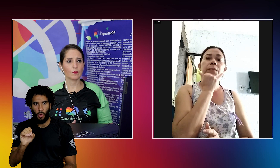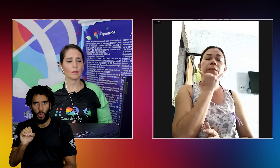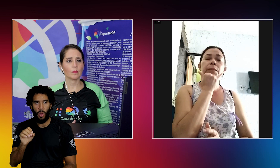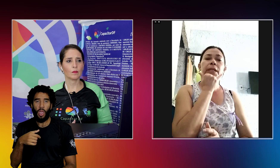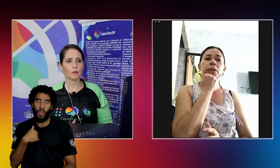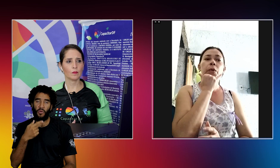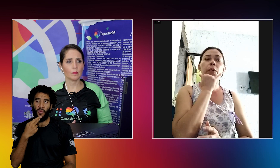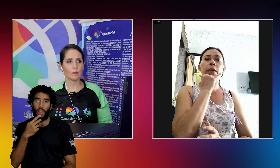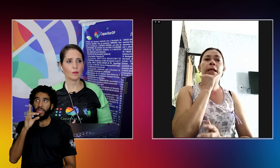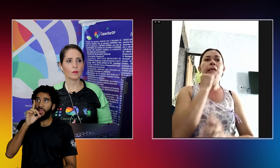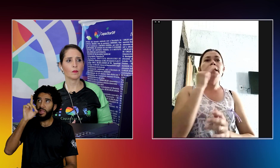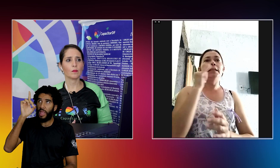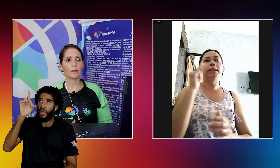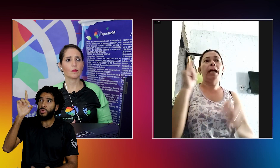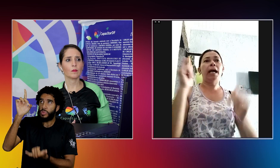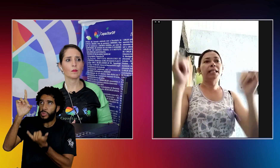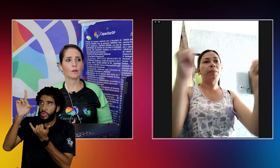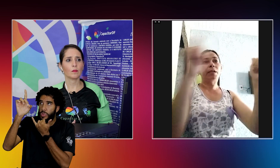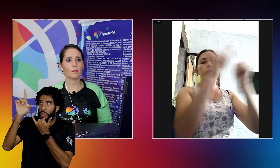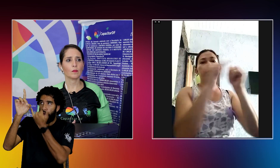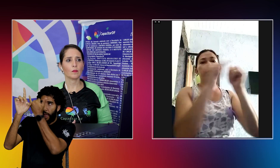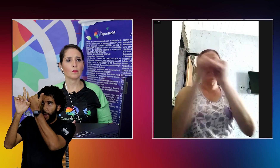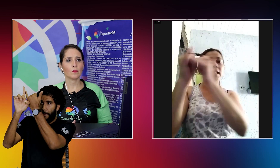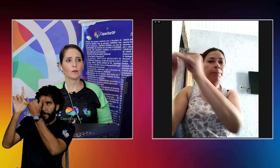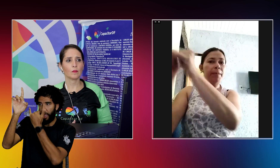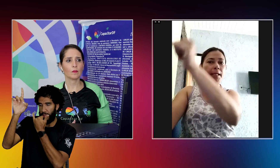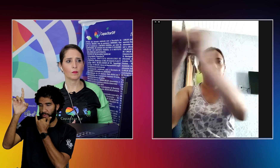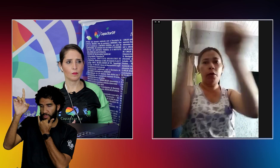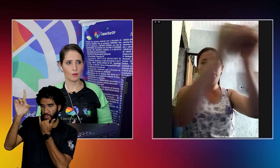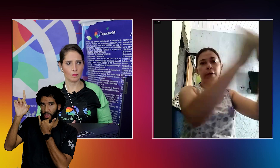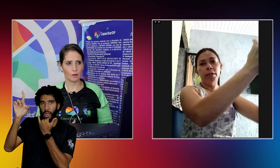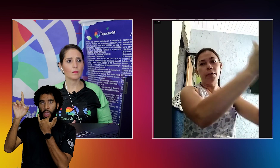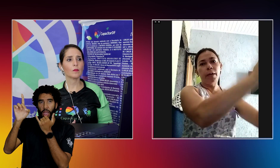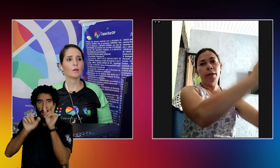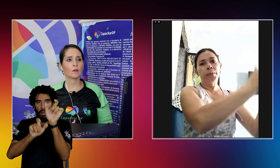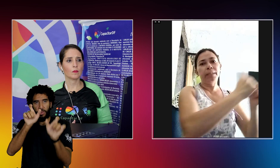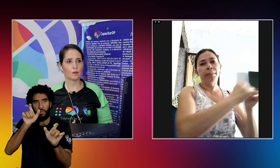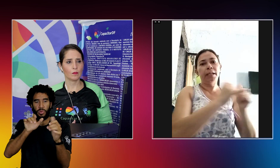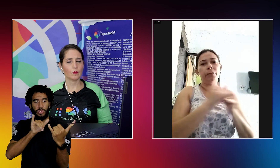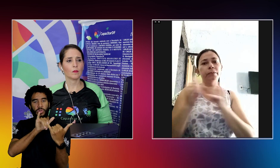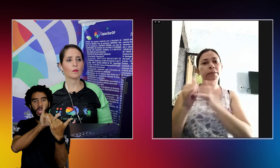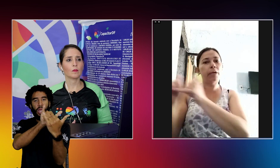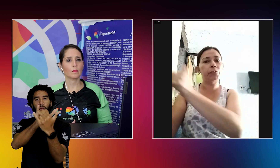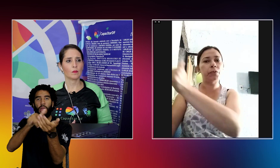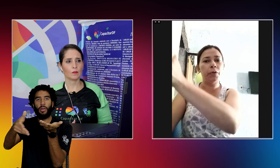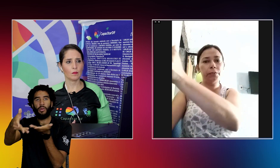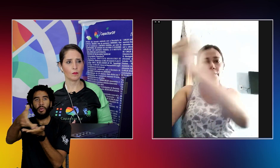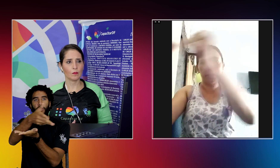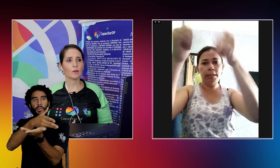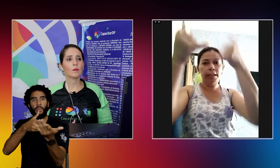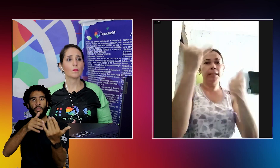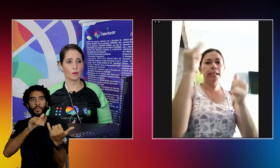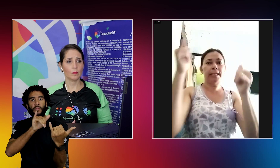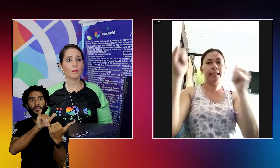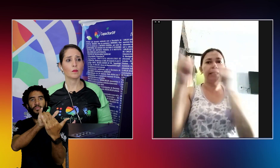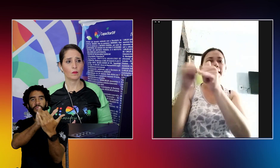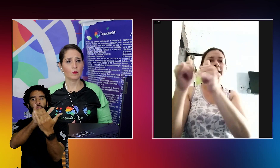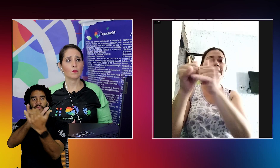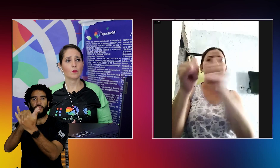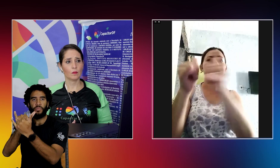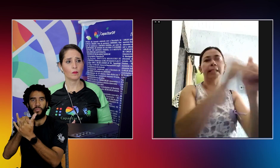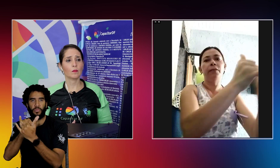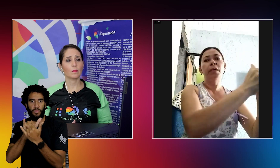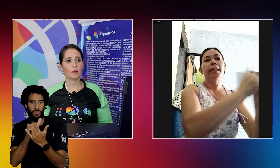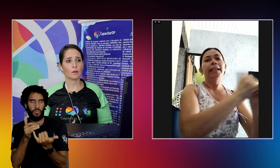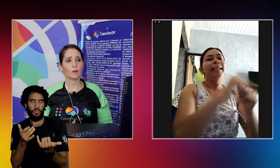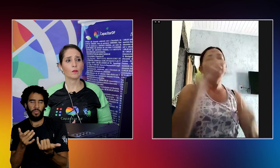me perdoa, as pessoas se perdoam, e eu apontei para uns aos outros nessa